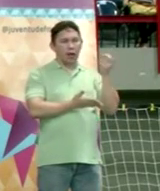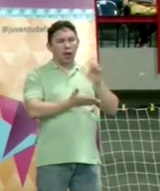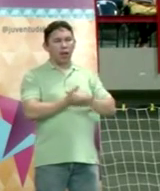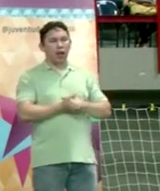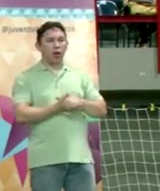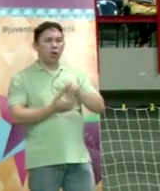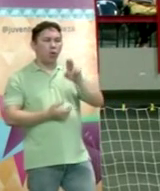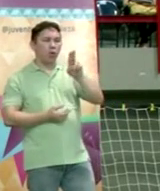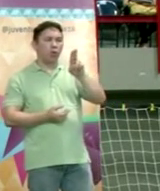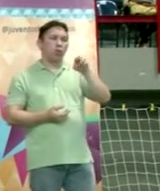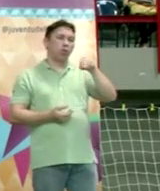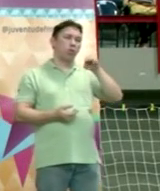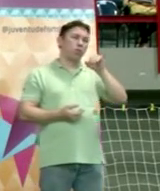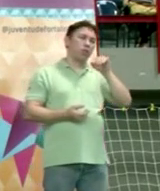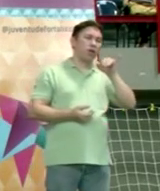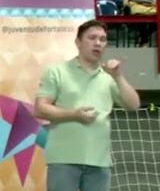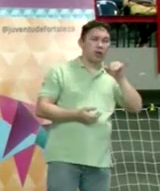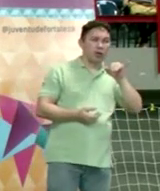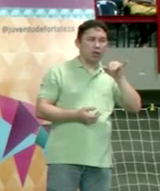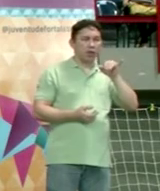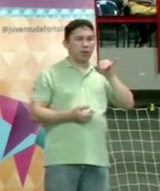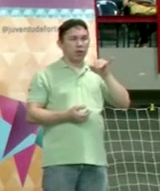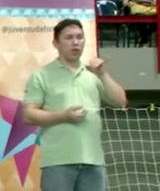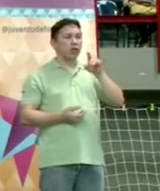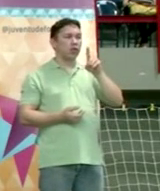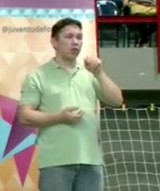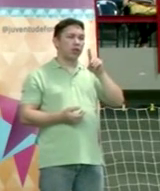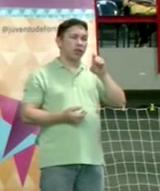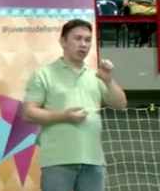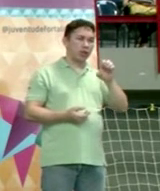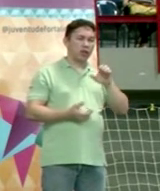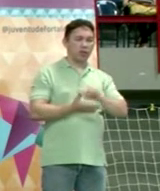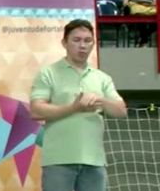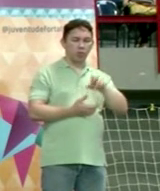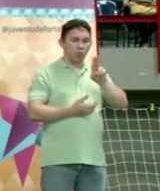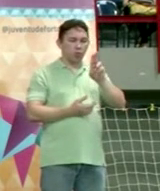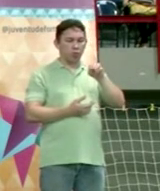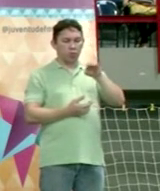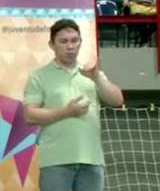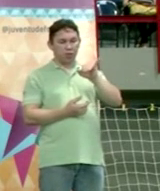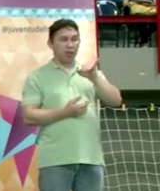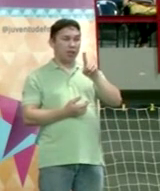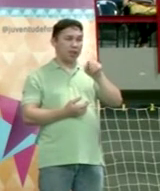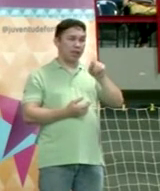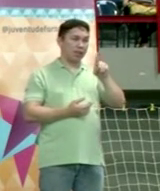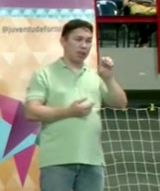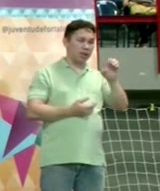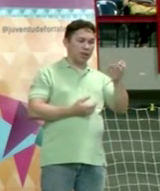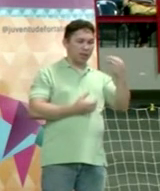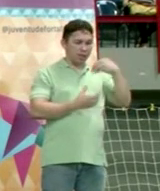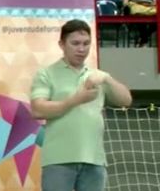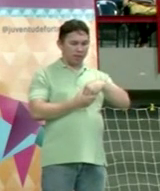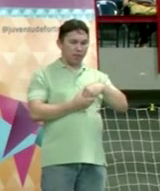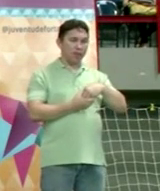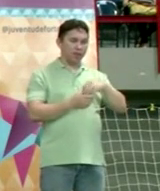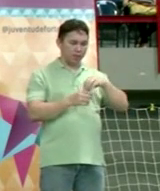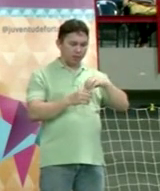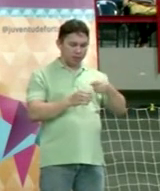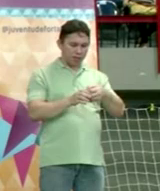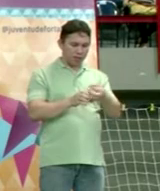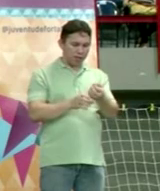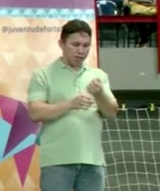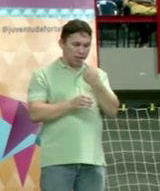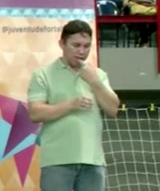Quando você abre um frasco de Redoxon, por exemplo, aí a umidade entra. Aí você tira o comprimido,